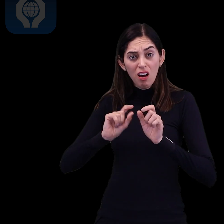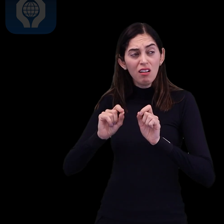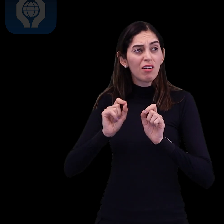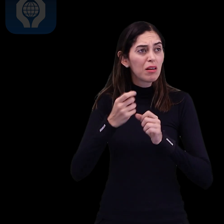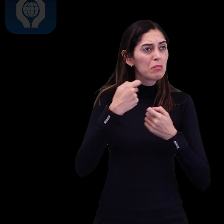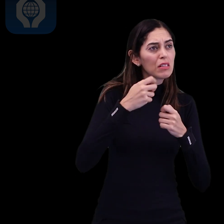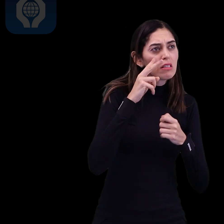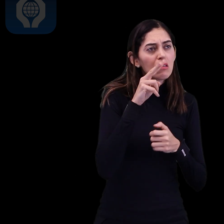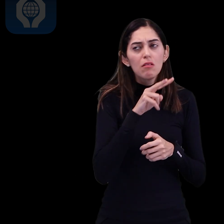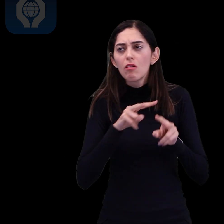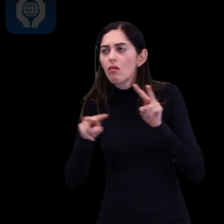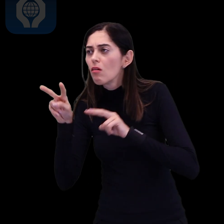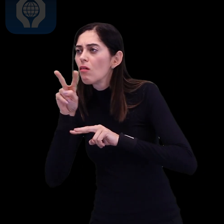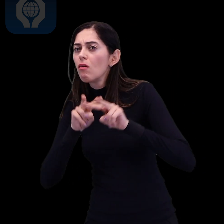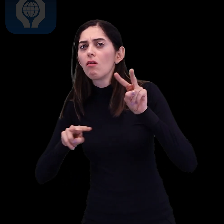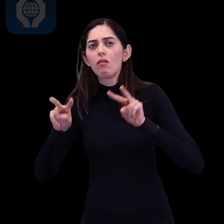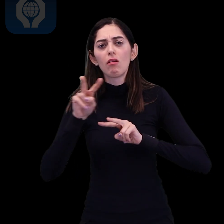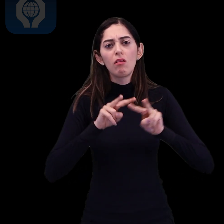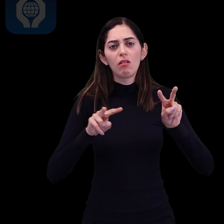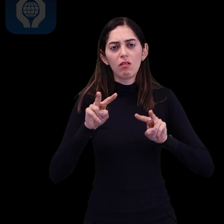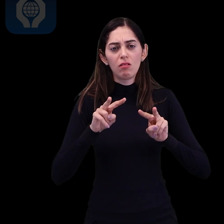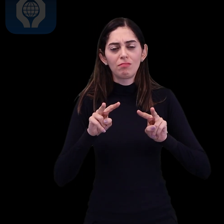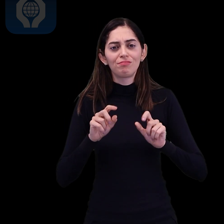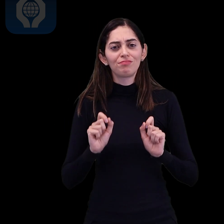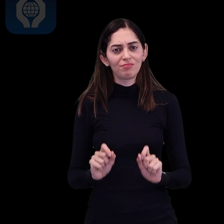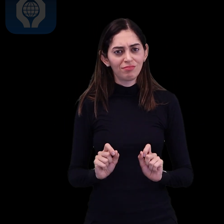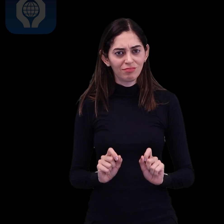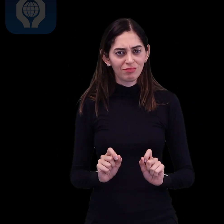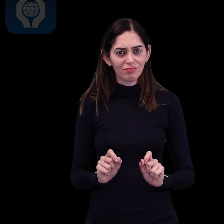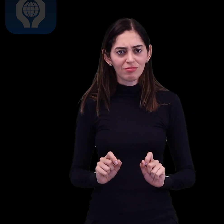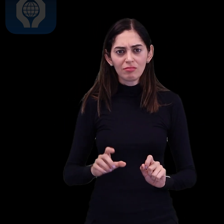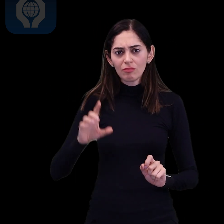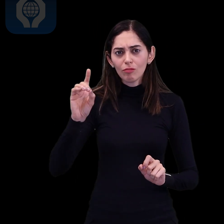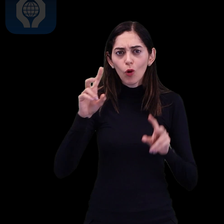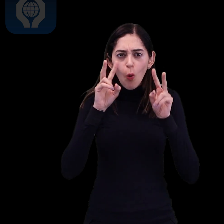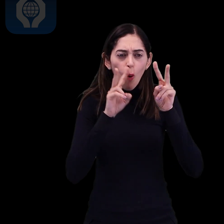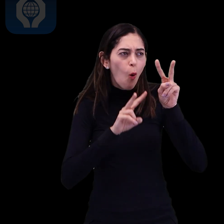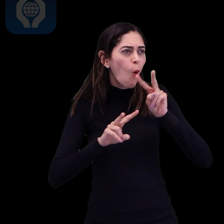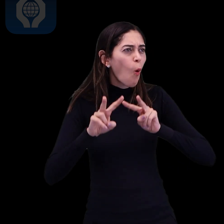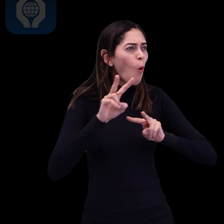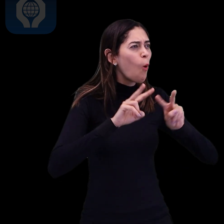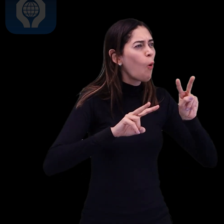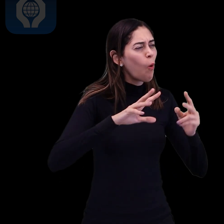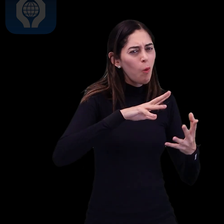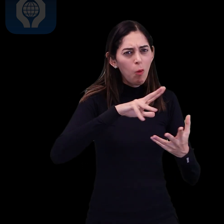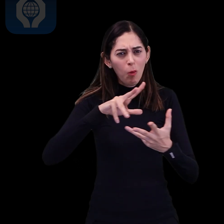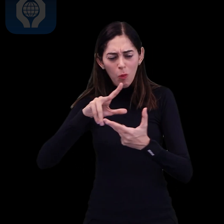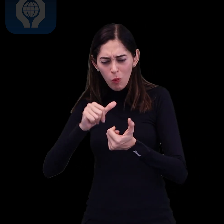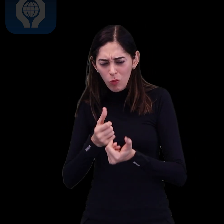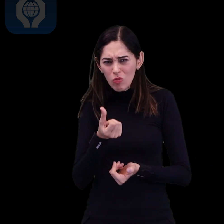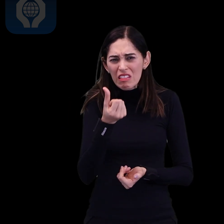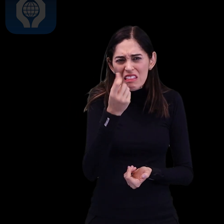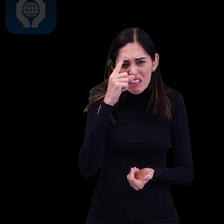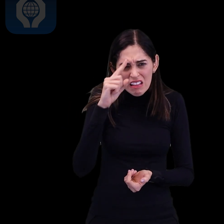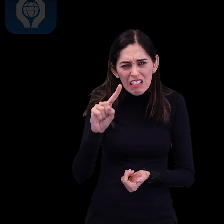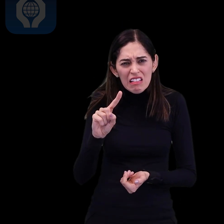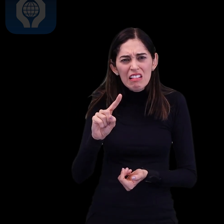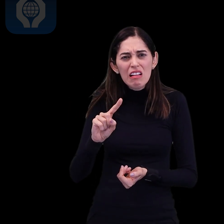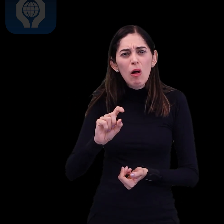da casa ficar concluída. Mas olhe para todas as coisas que Deus criou em apenas 6 dias. Não